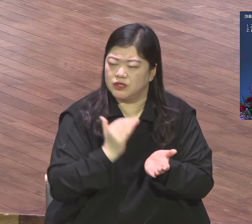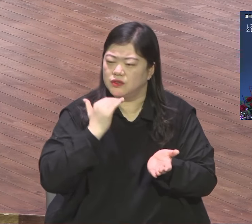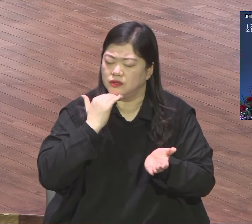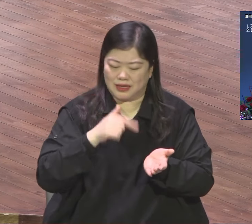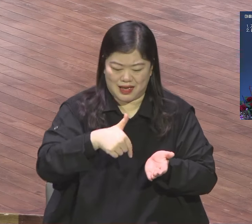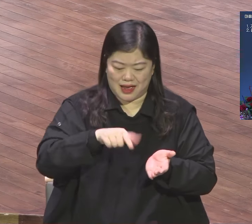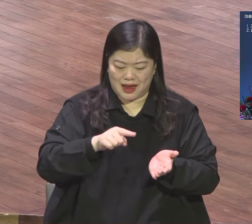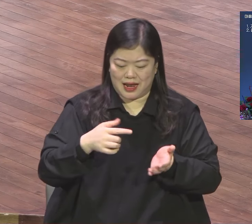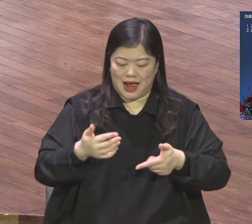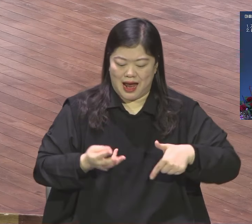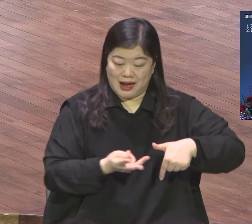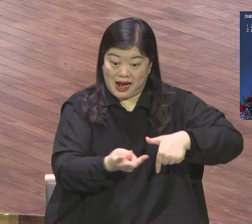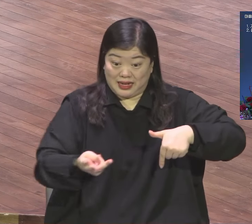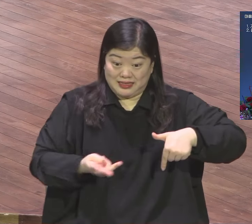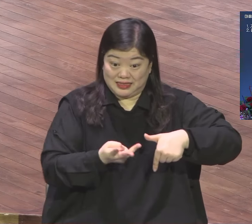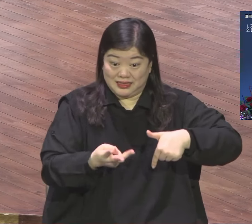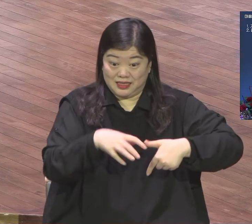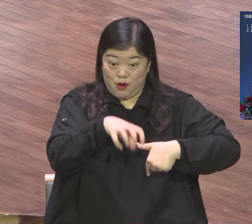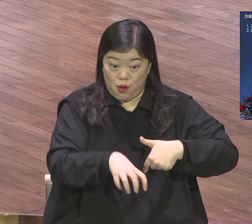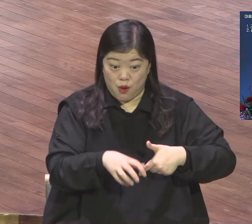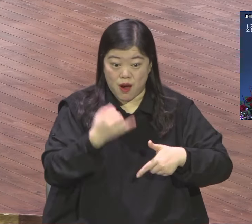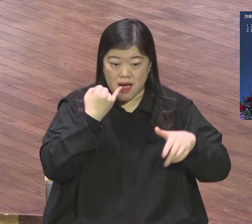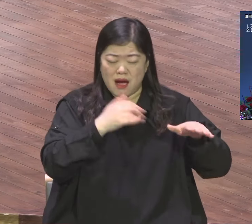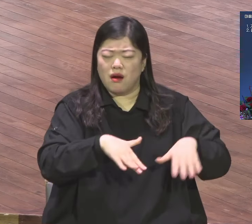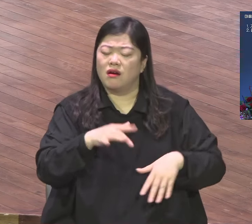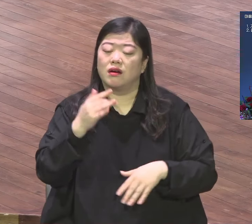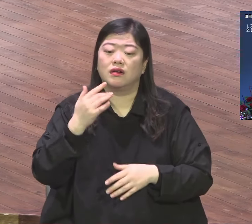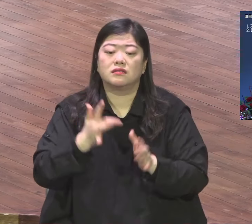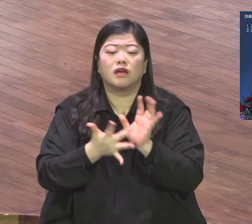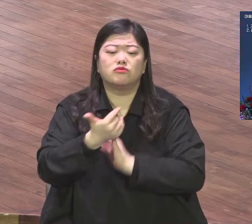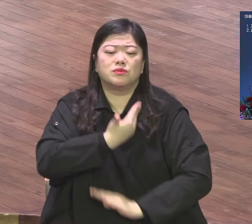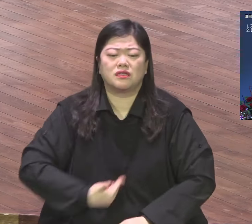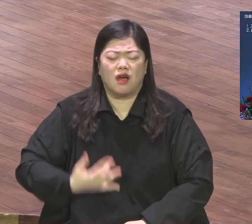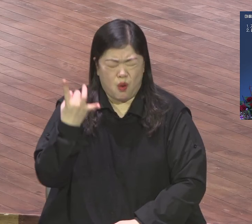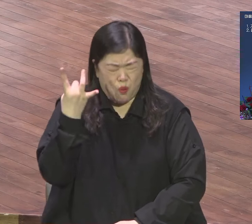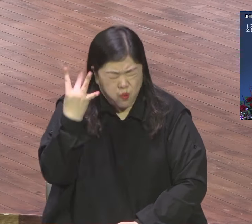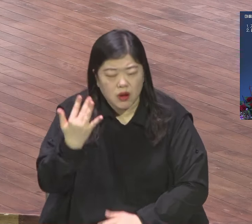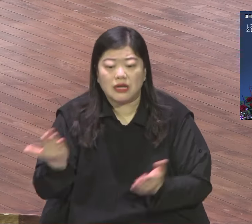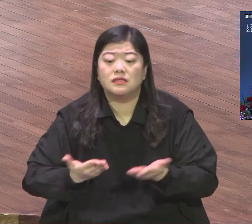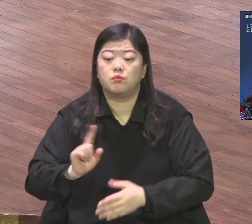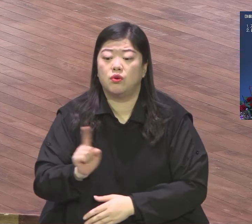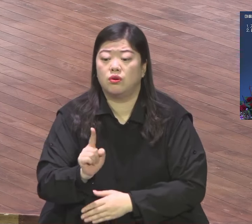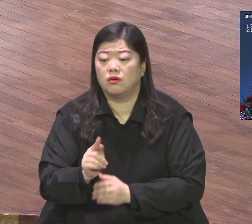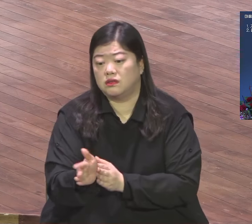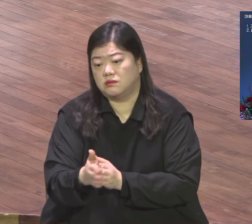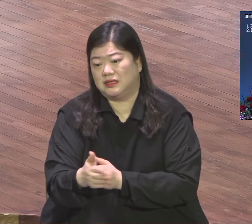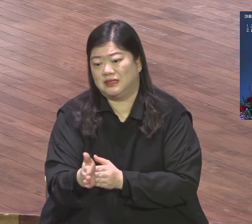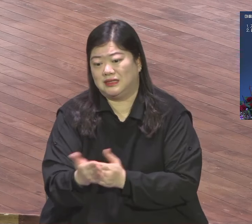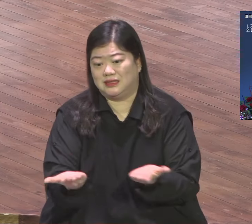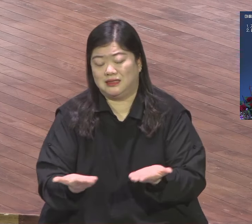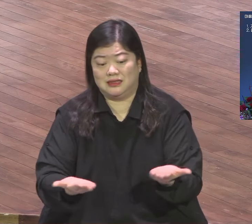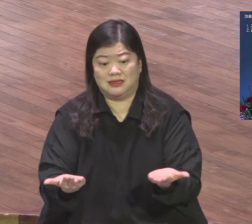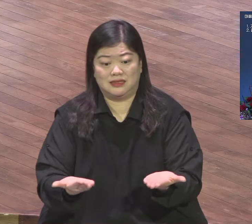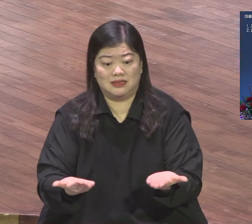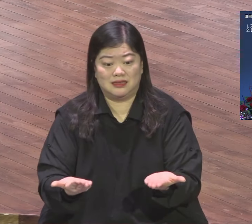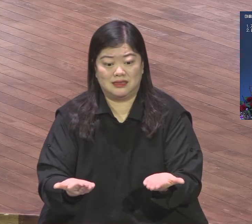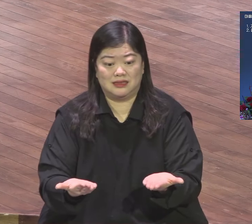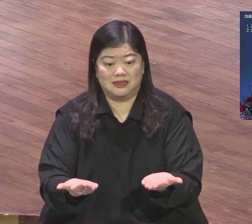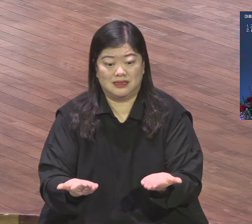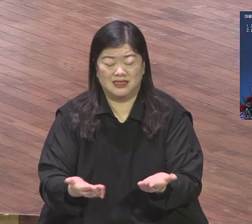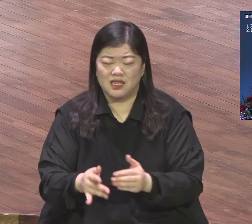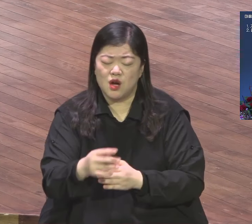바다에서 산전수전 타격근 어부 출신들인 이들이 어떻게 손을 쓸 수 없을 만큼